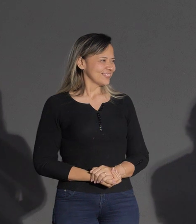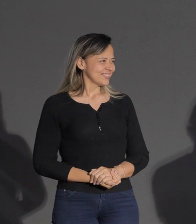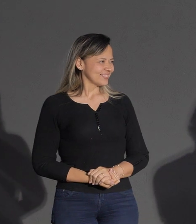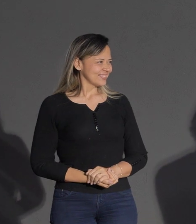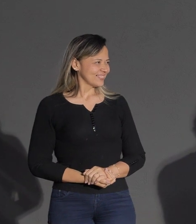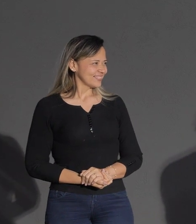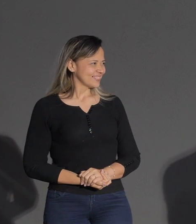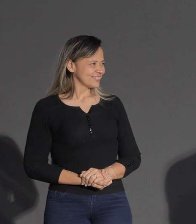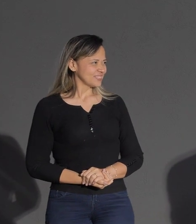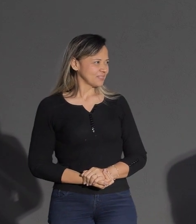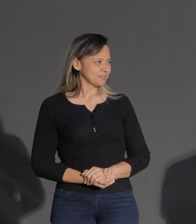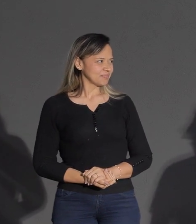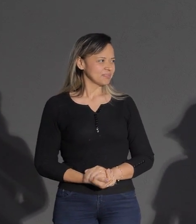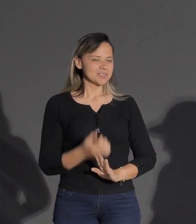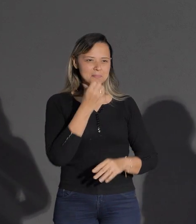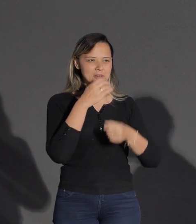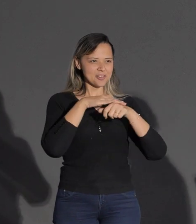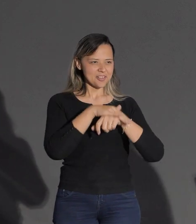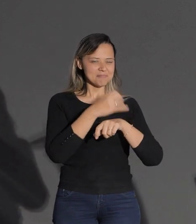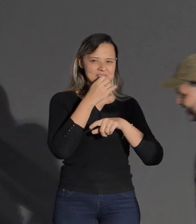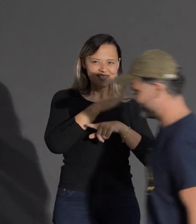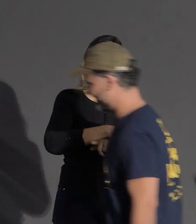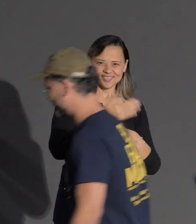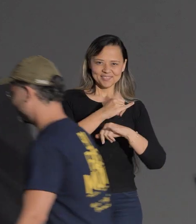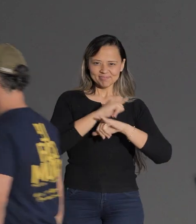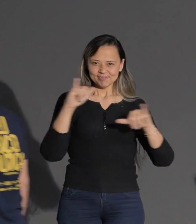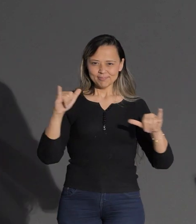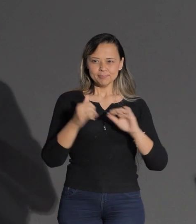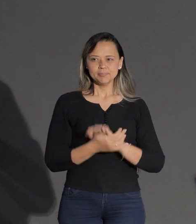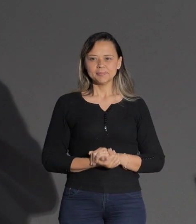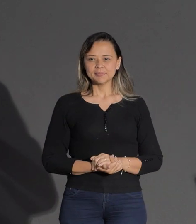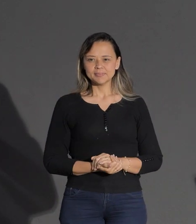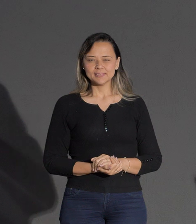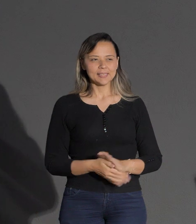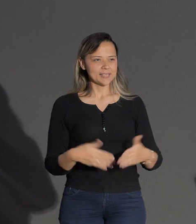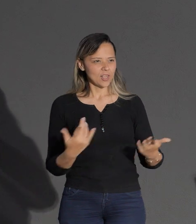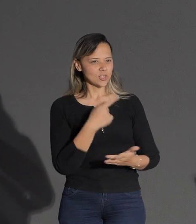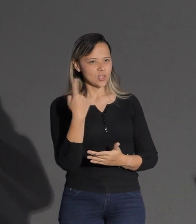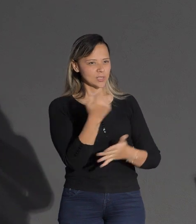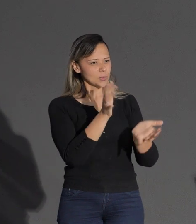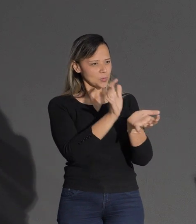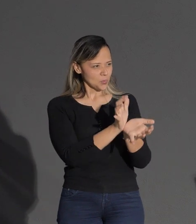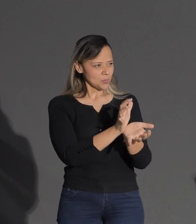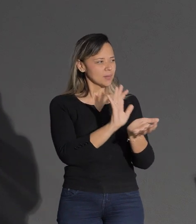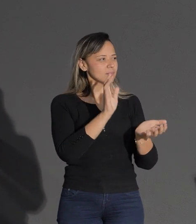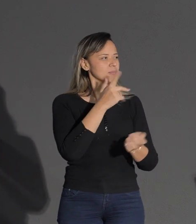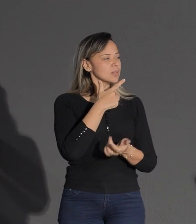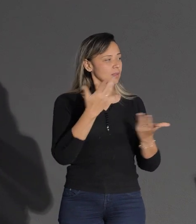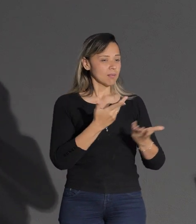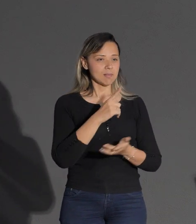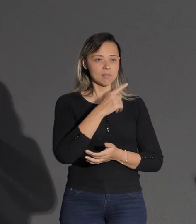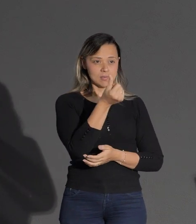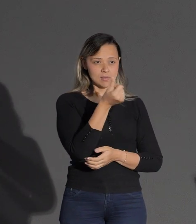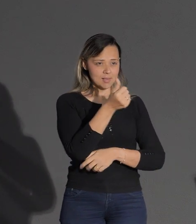Prof Coruja. Boa noite, boa tarde. Não sei ainda. Bom, nossa turma de oboé, hoje a gente está com